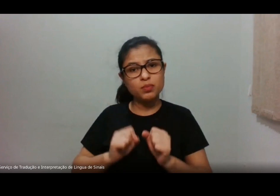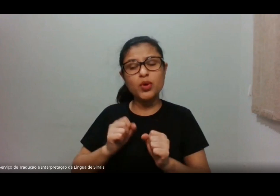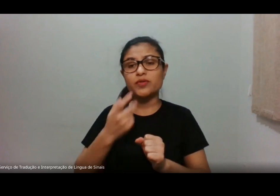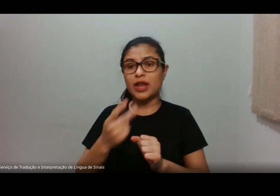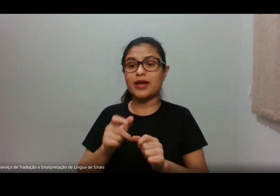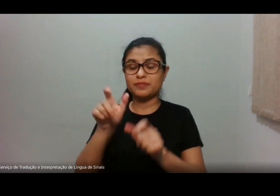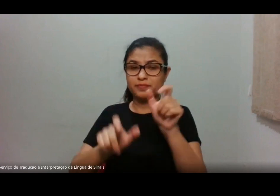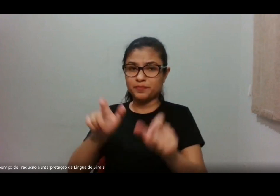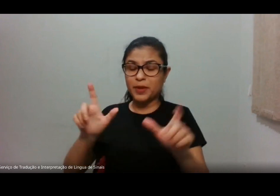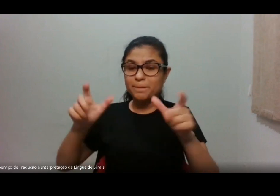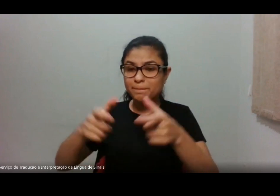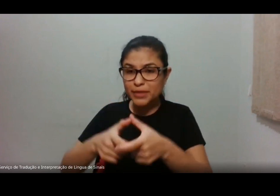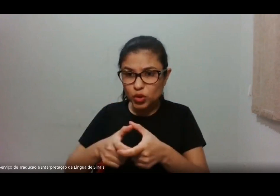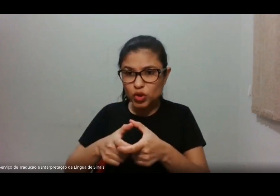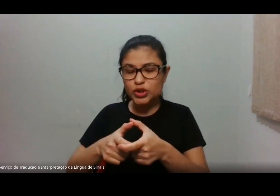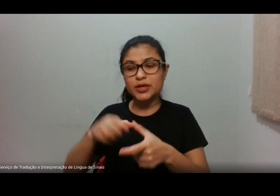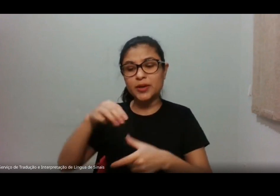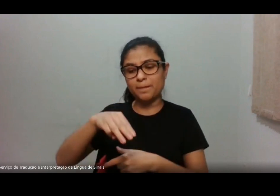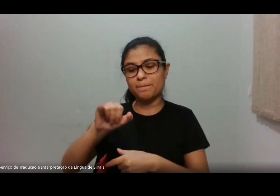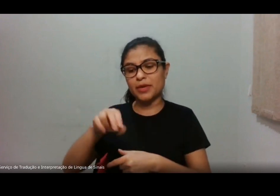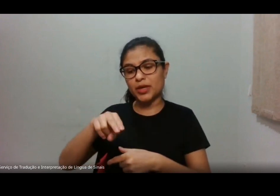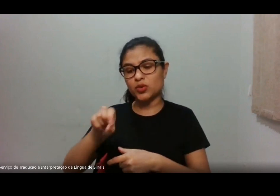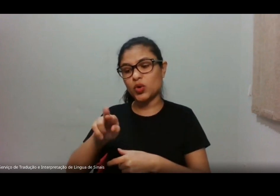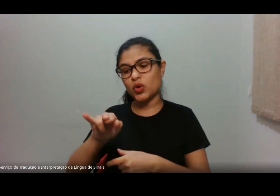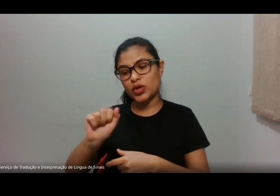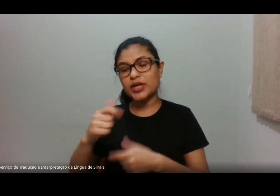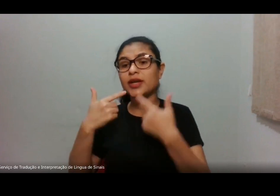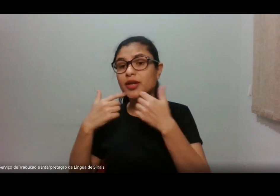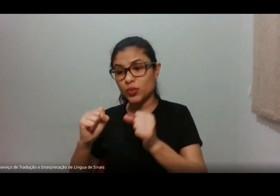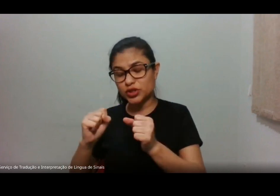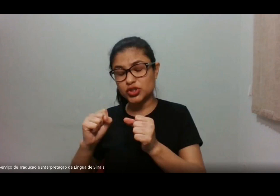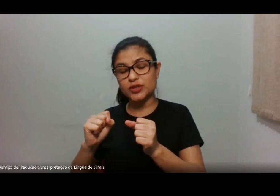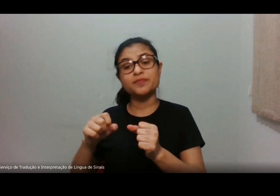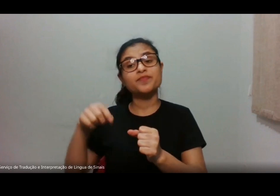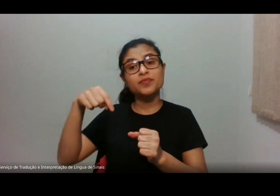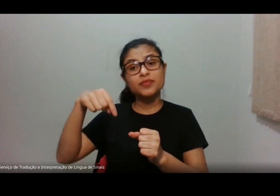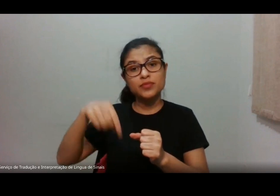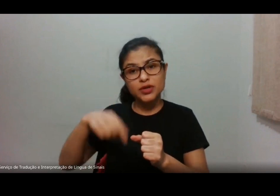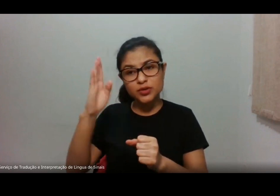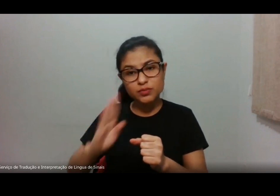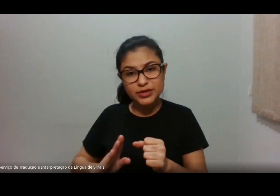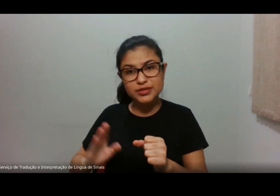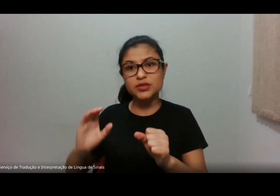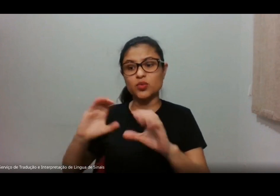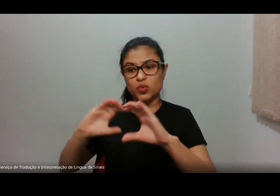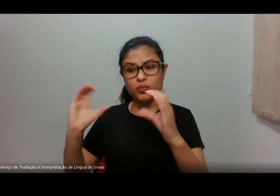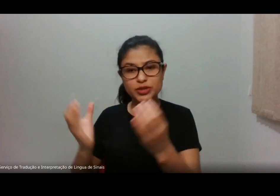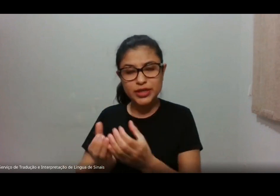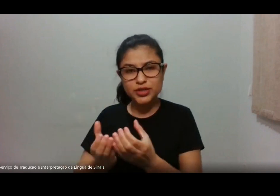minorias linguísticas. No caso do Brasil, essas minorias linguísticas pertencem a comunidades